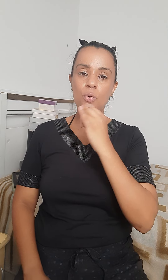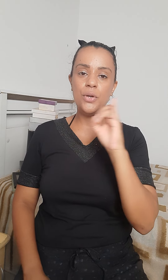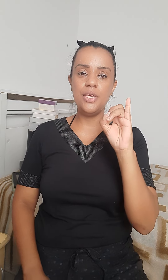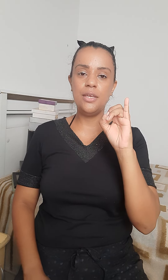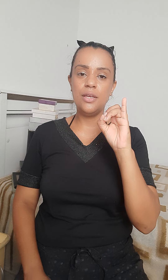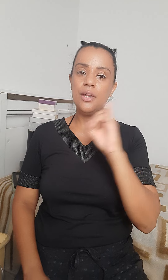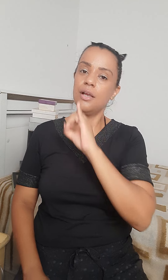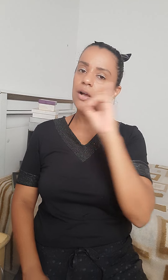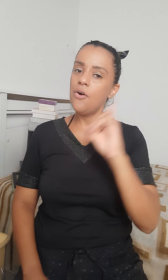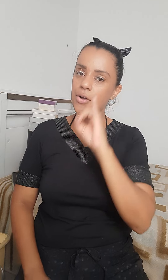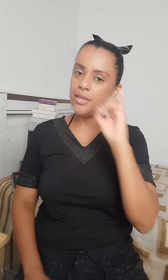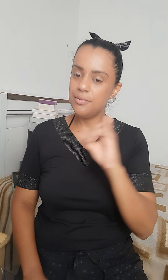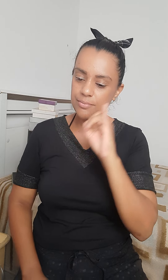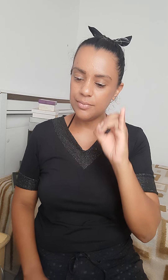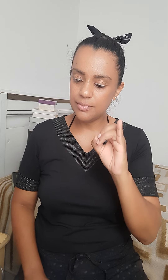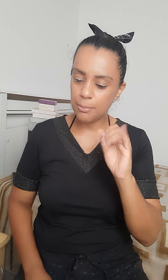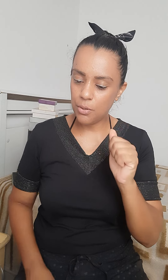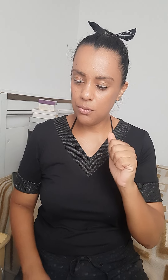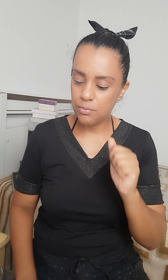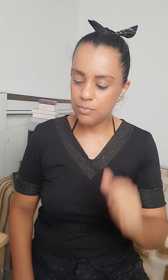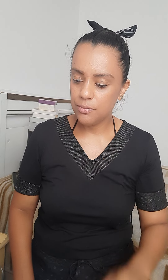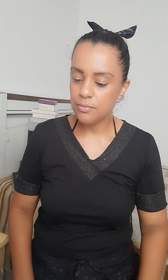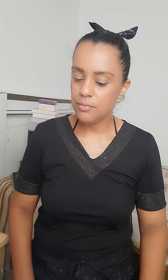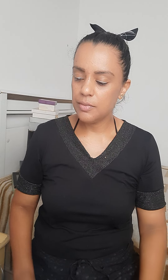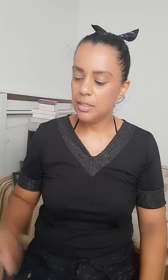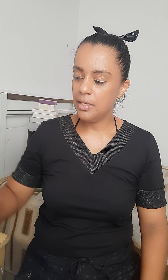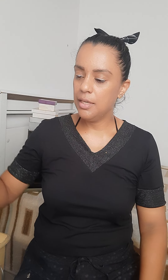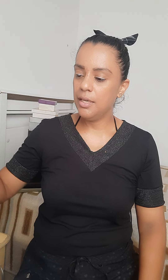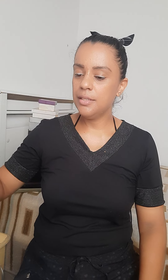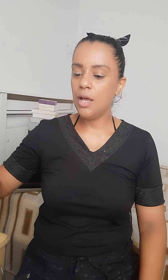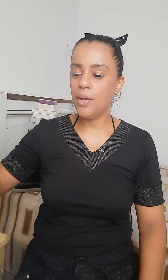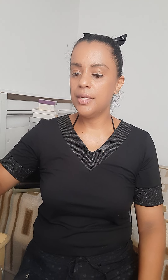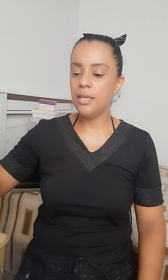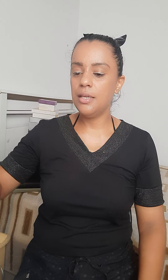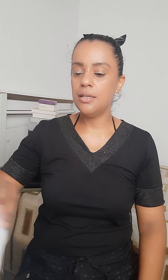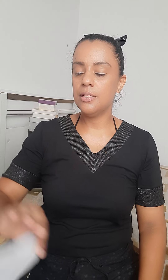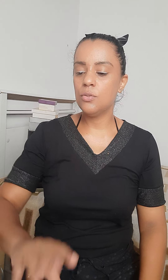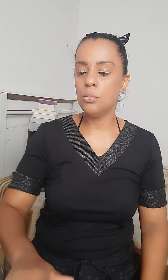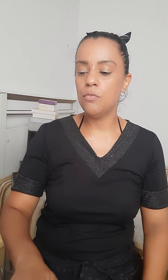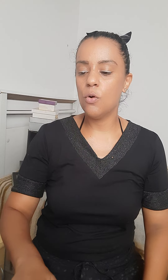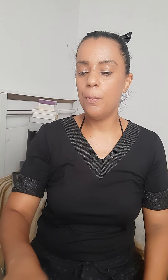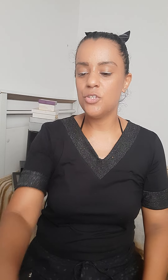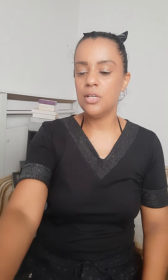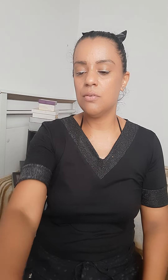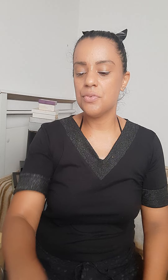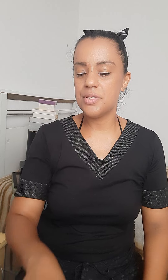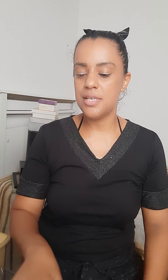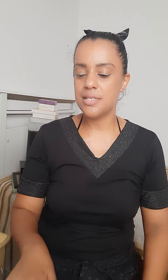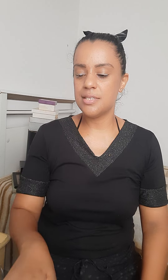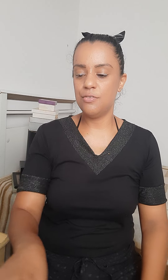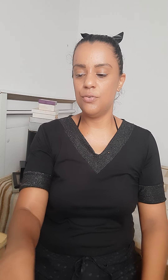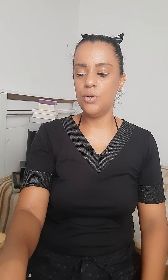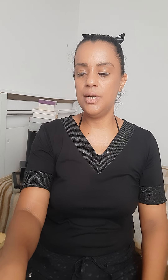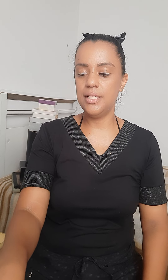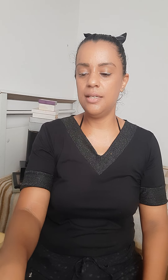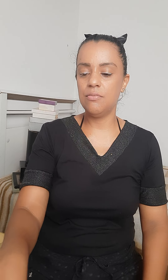oi. Oi. Tá bom? Então aqui, turma, eu vou compartilhar com vocês essa folha, né?